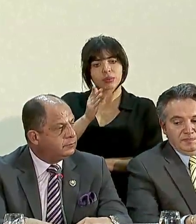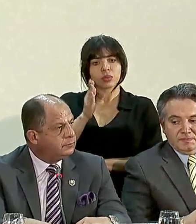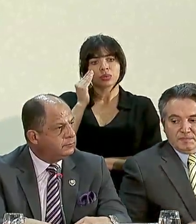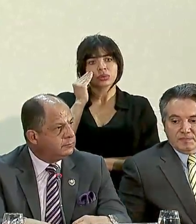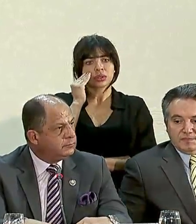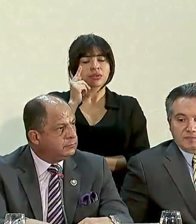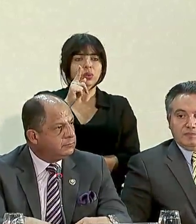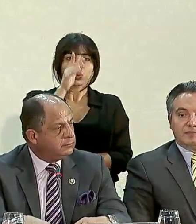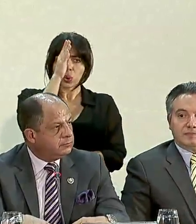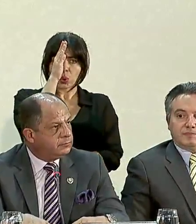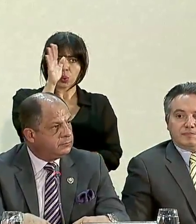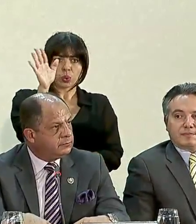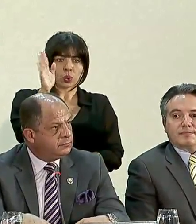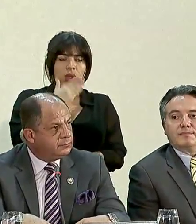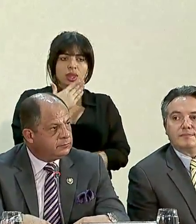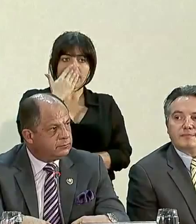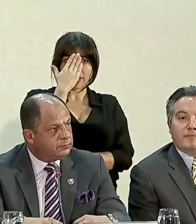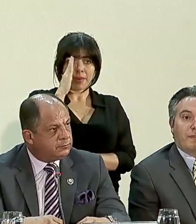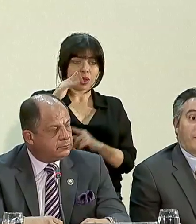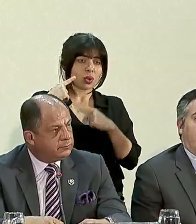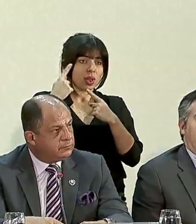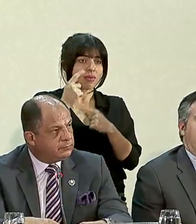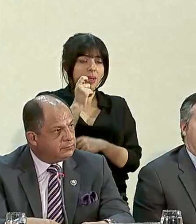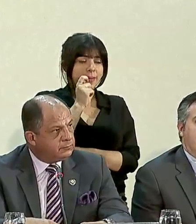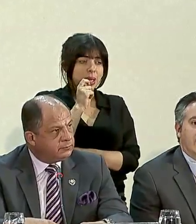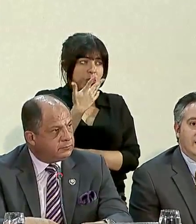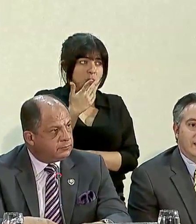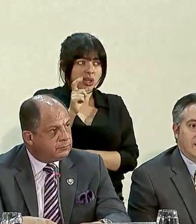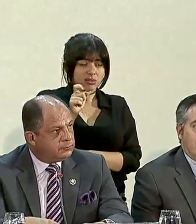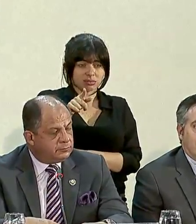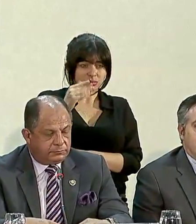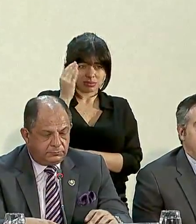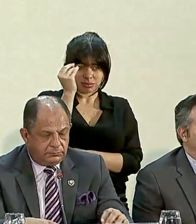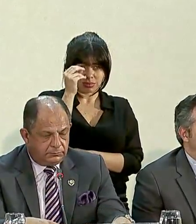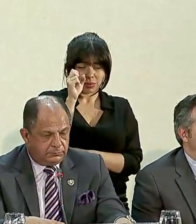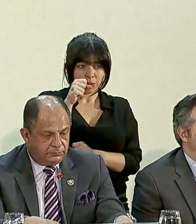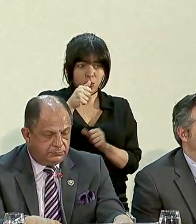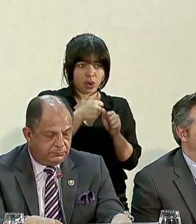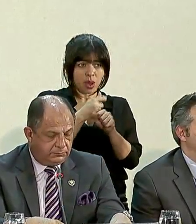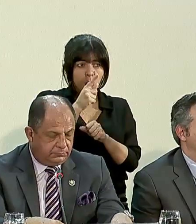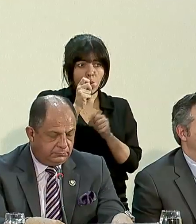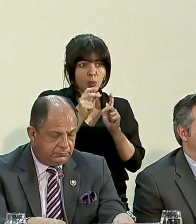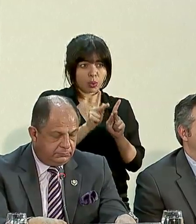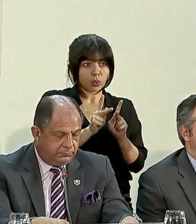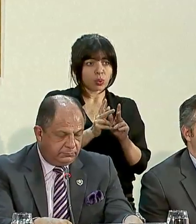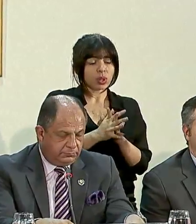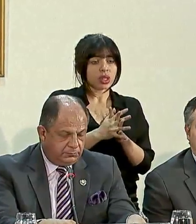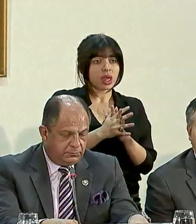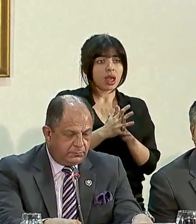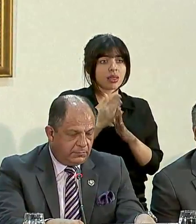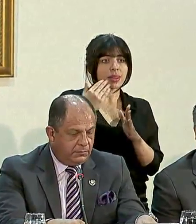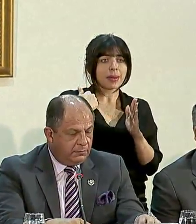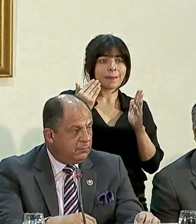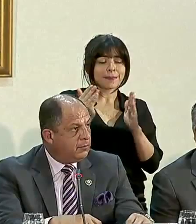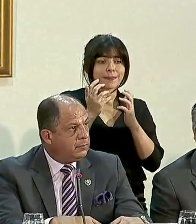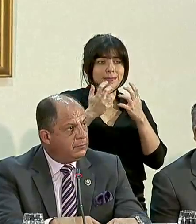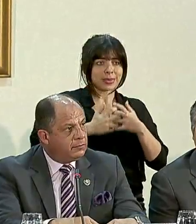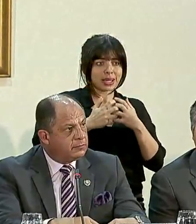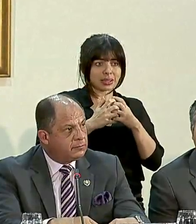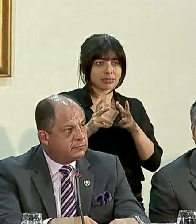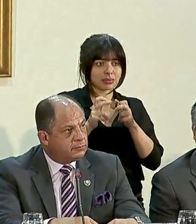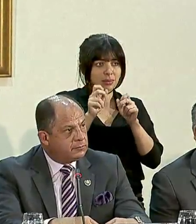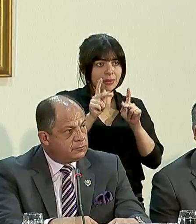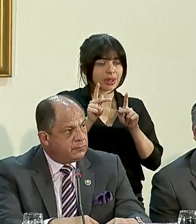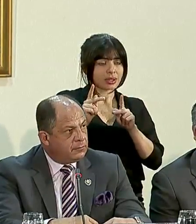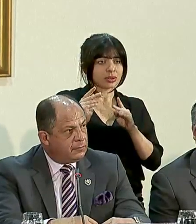usted sabe que es una cultura, Talamanca, toda la vida ha habido marihuana. ¿Qué le parece? ¿No se podría crear una oportunidad de crear microempresa y sacar a esa